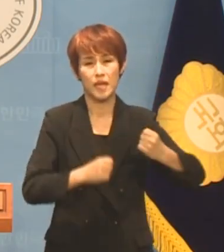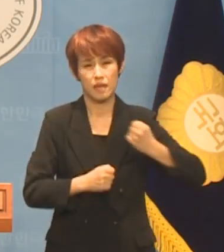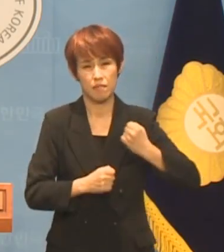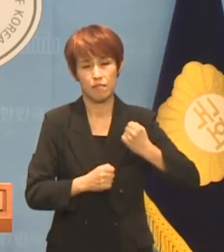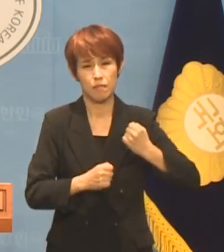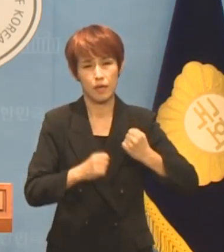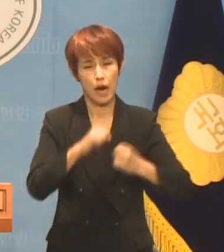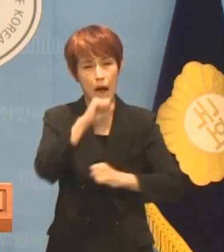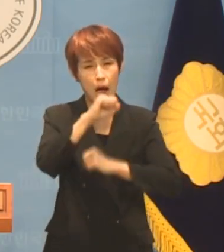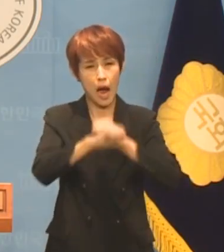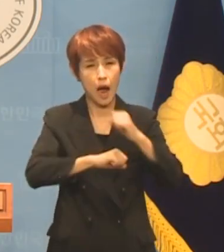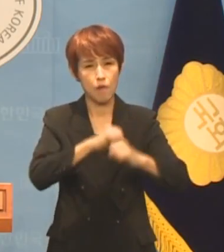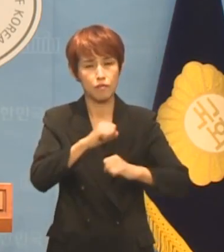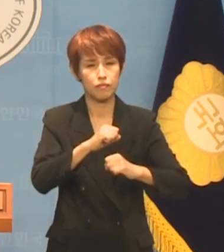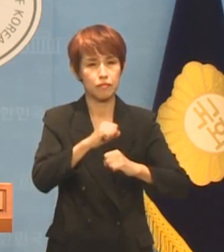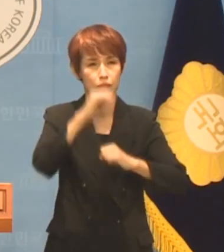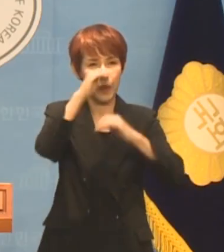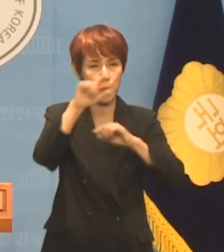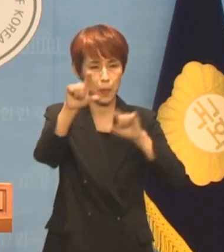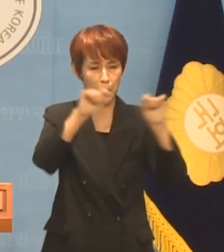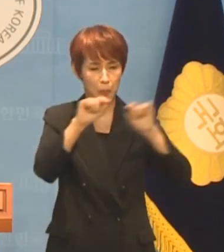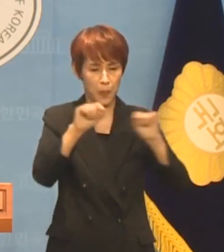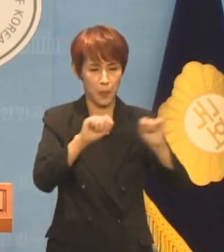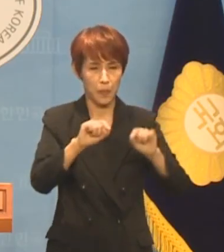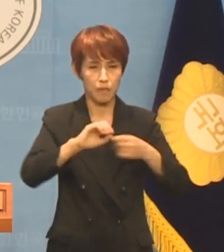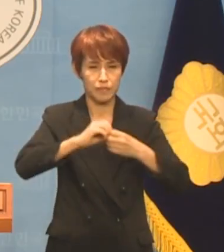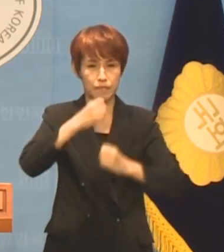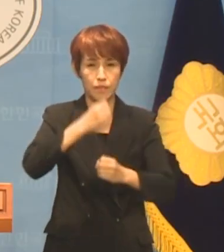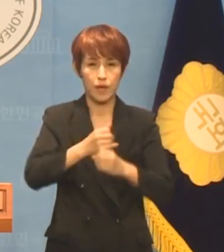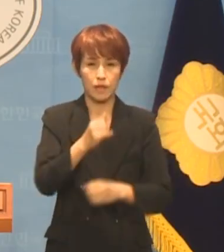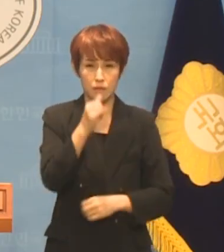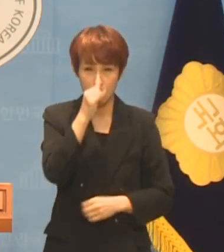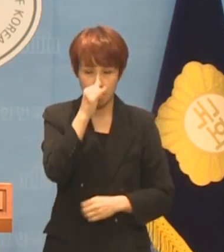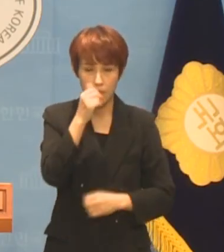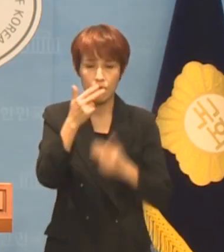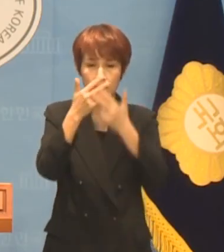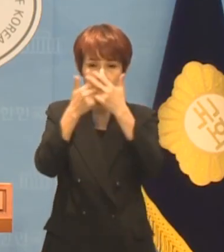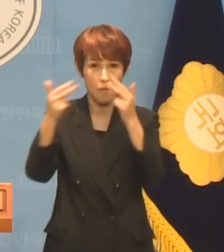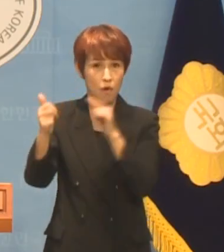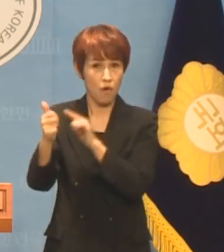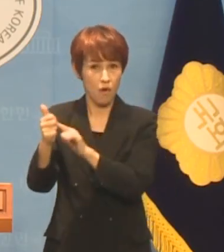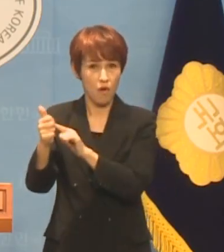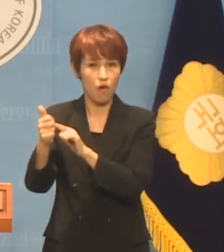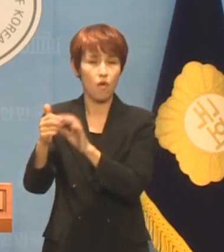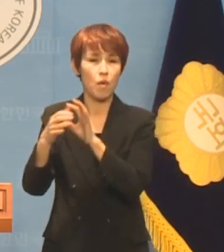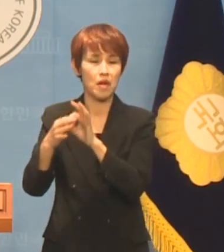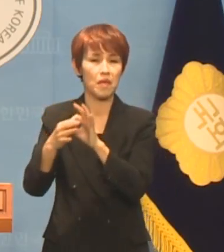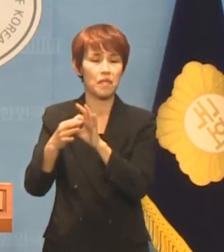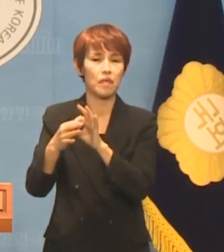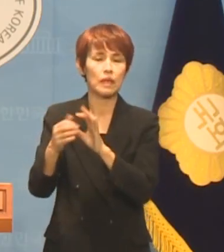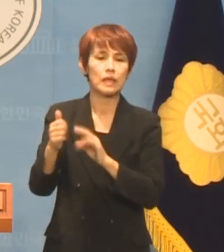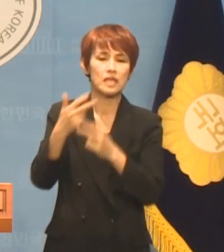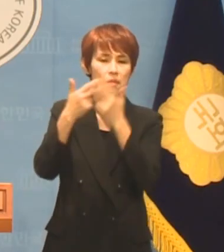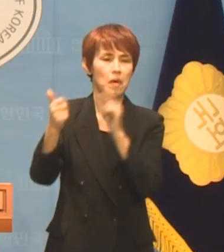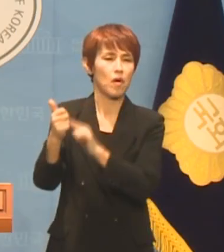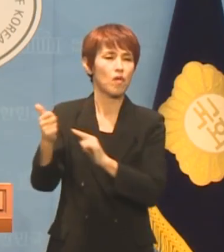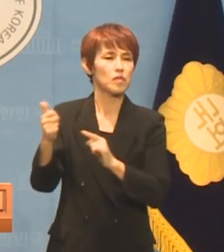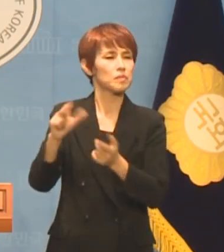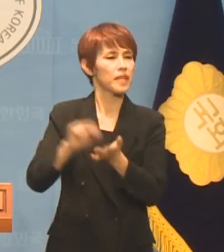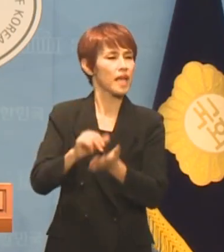맥락 없이 발언 자르기 및 왜곡하기로 이재명 대표를 우려하는 외신 보도가 이루어진 것과